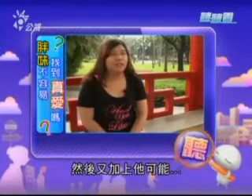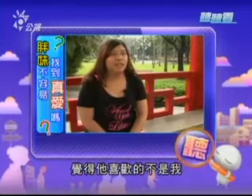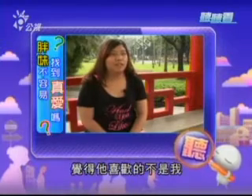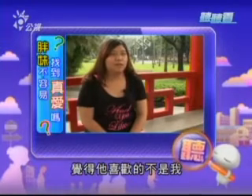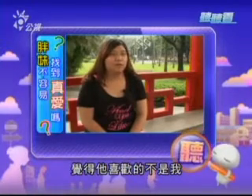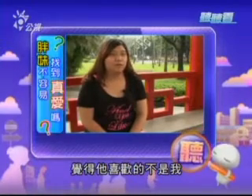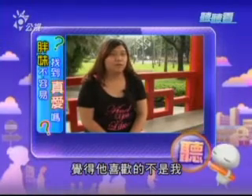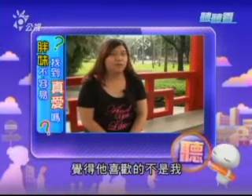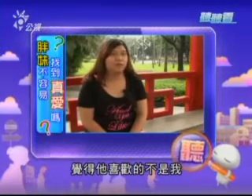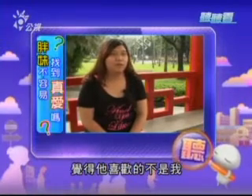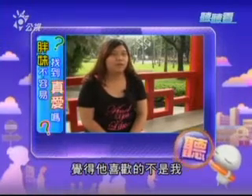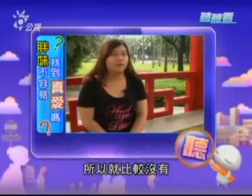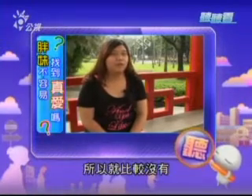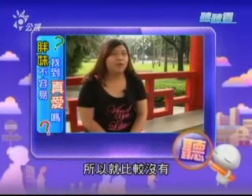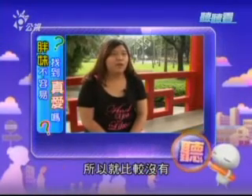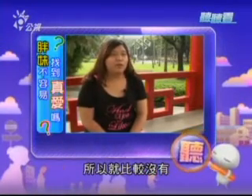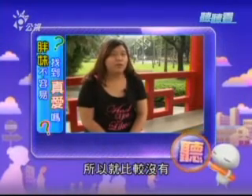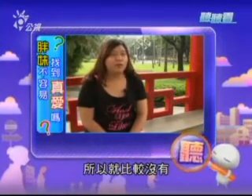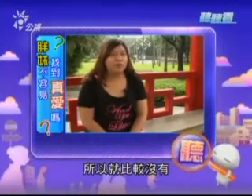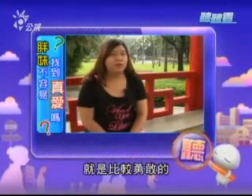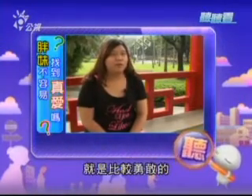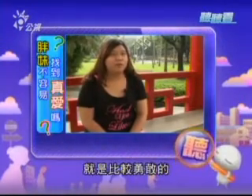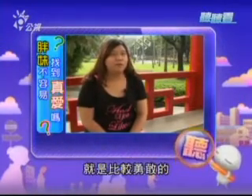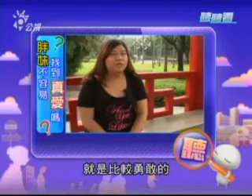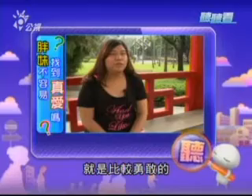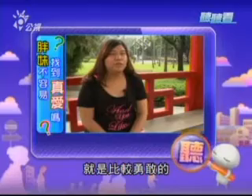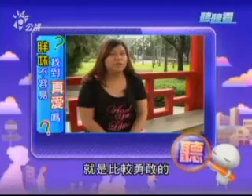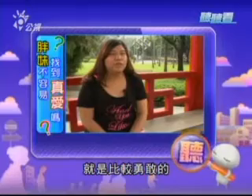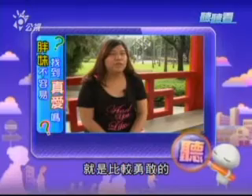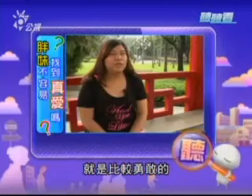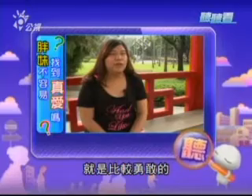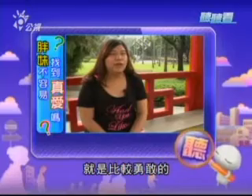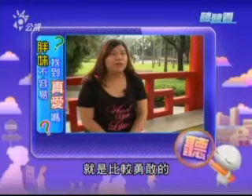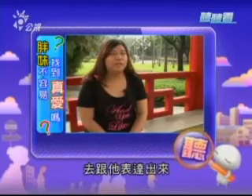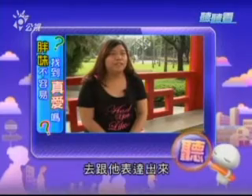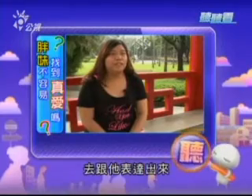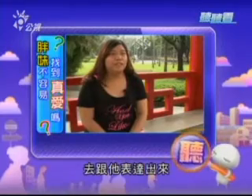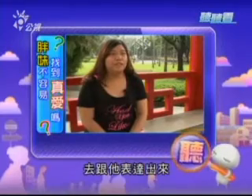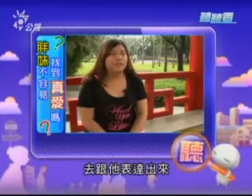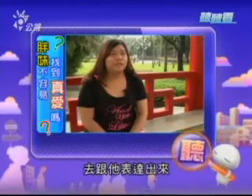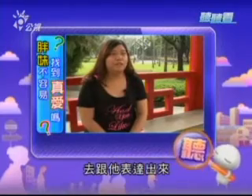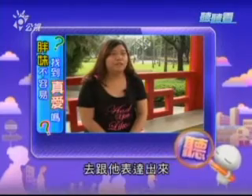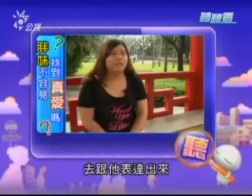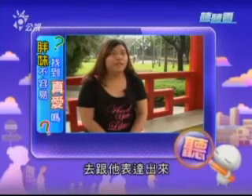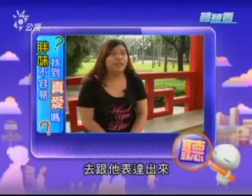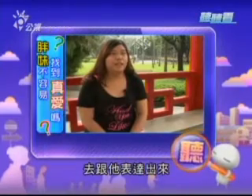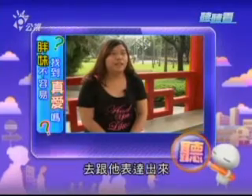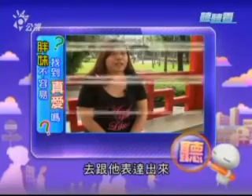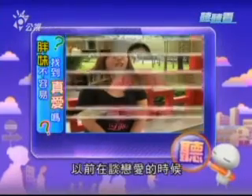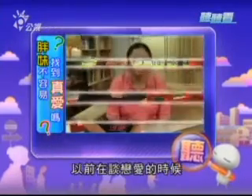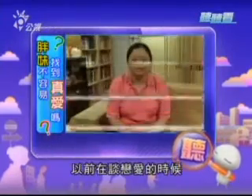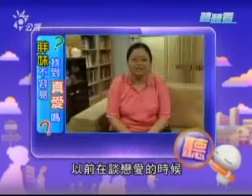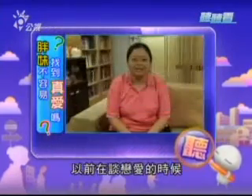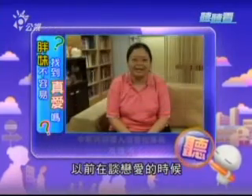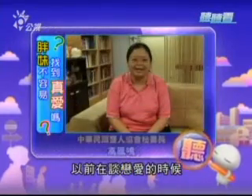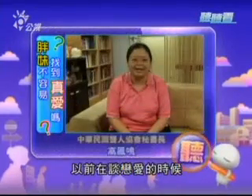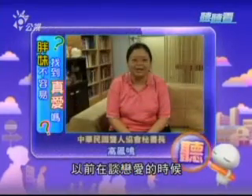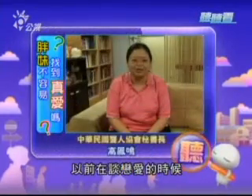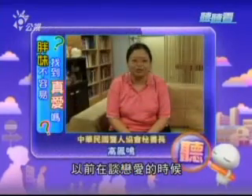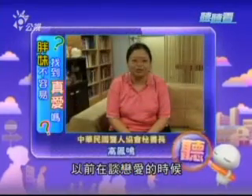他喜欢的不是我，所以就比较没有，就是比较勇敢的去跟他表达出来。 以前在谈恋爱的时